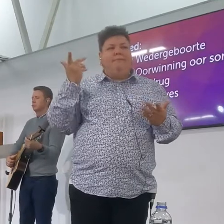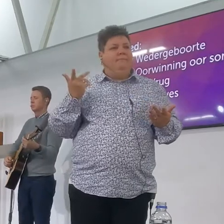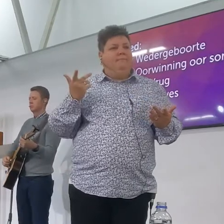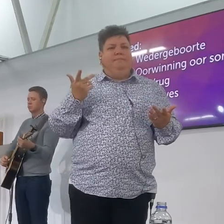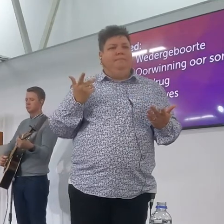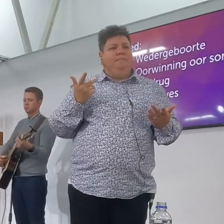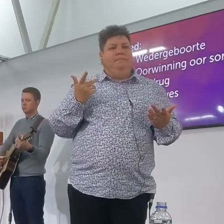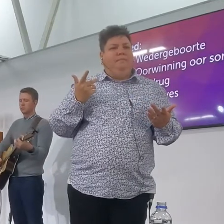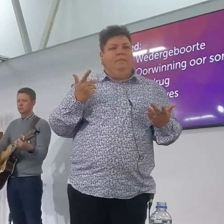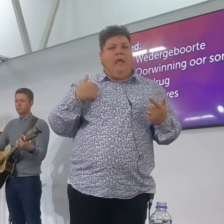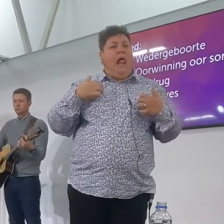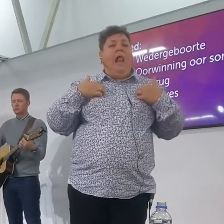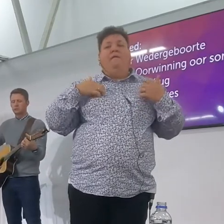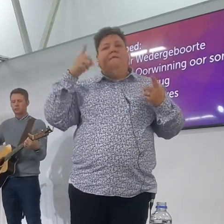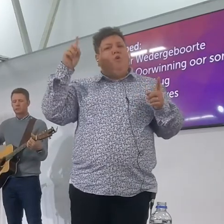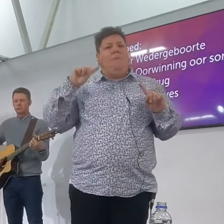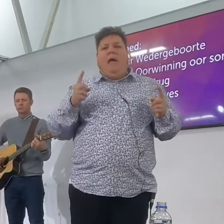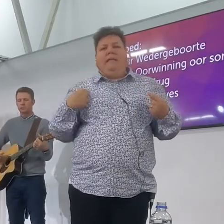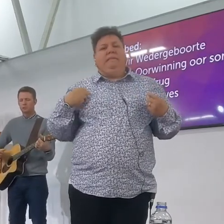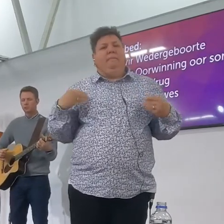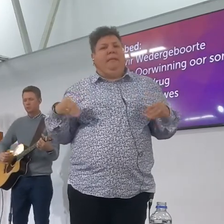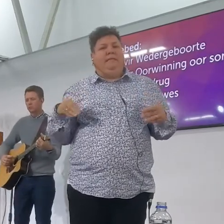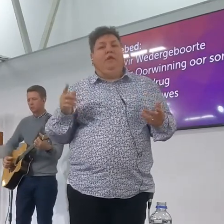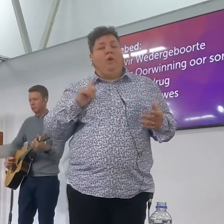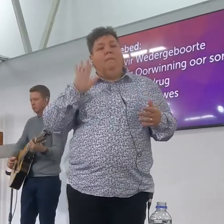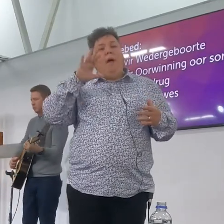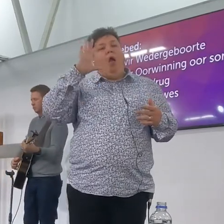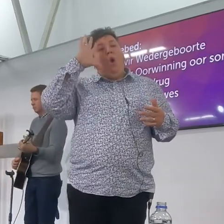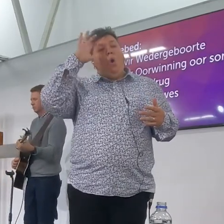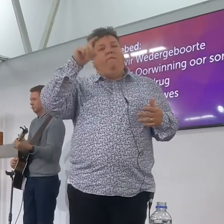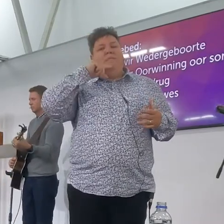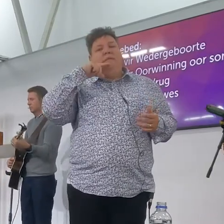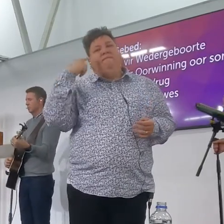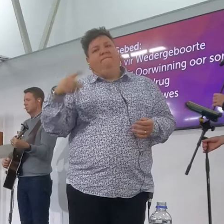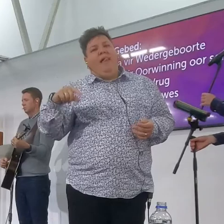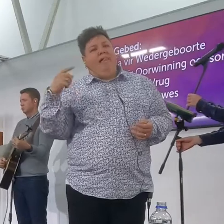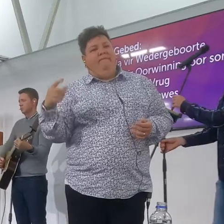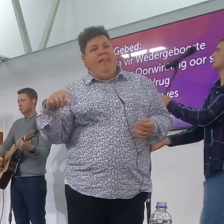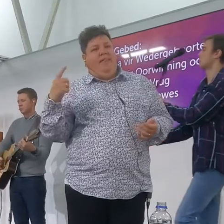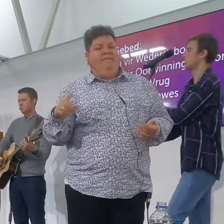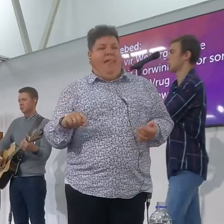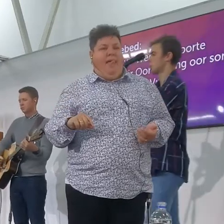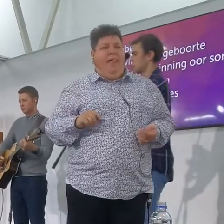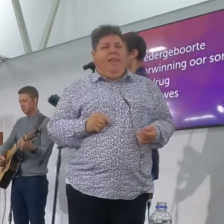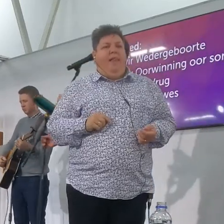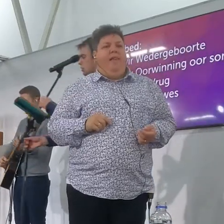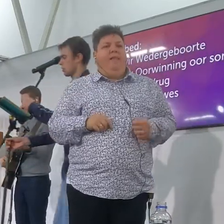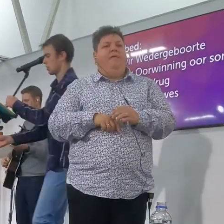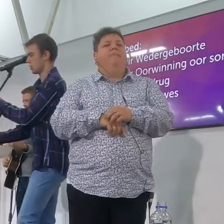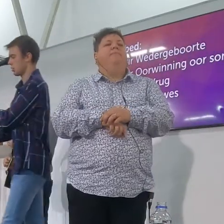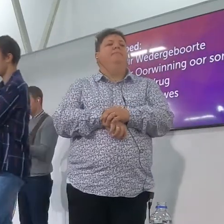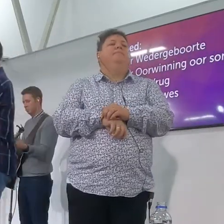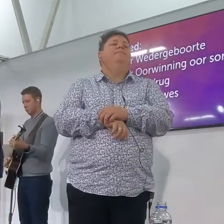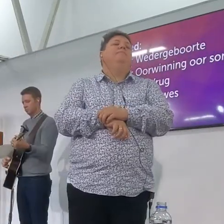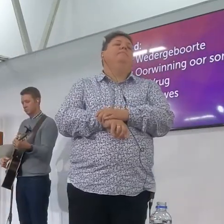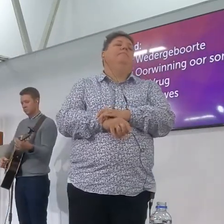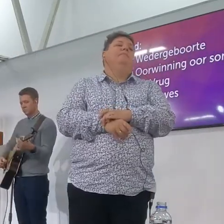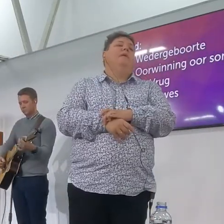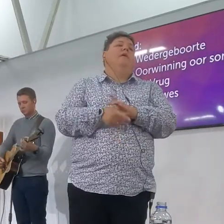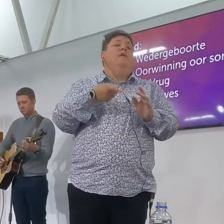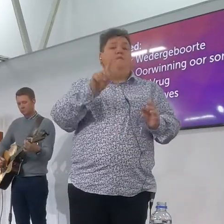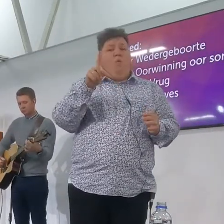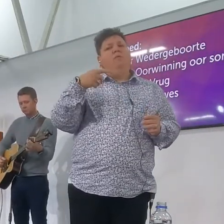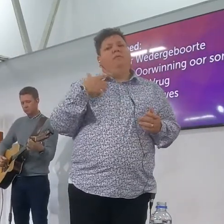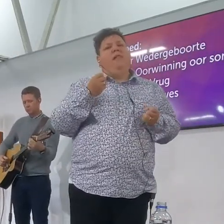jou roeping vir die Here uitleef nie. En dis 'n groot rede hoekom baie gelowiges nie vervulling met die Heilige Gees leef nie. Wie jou volgende kans gee om te sê, Here, hier is